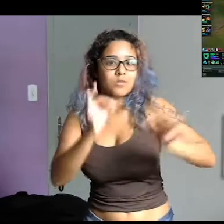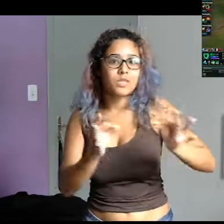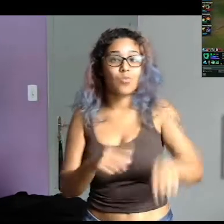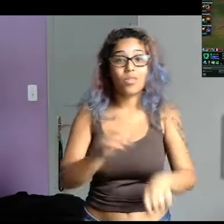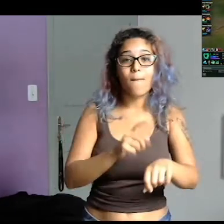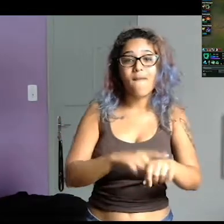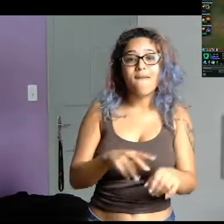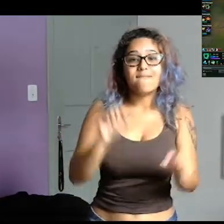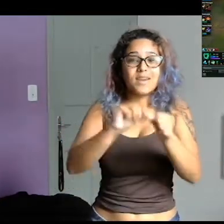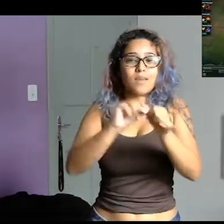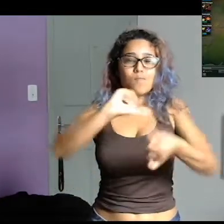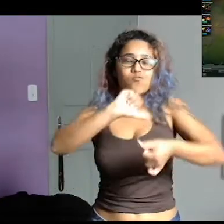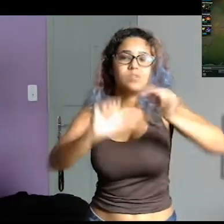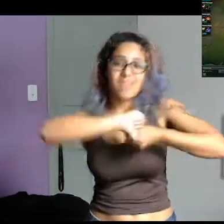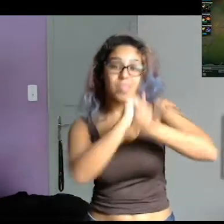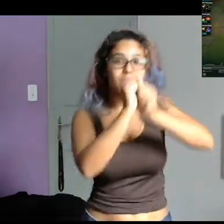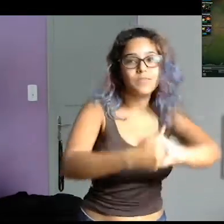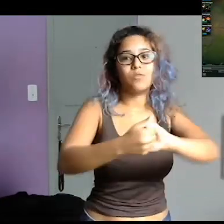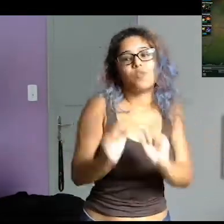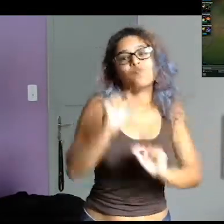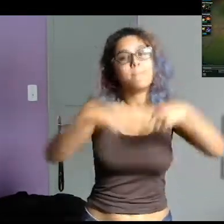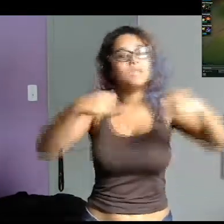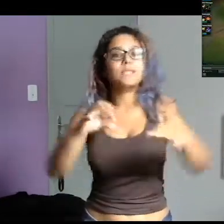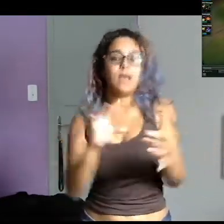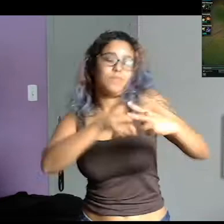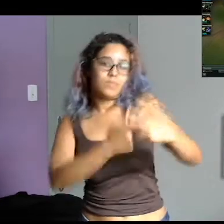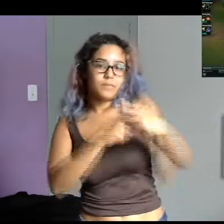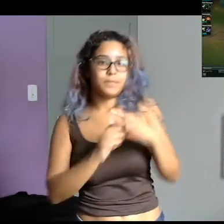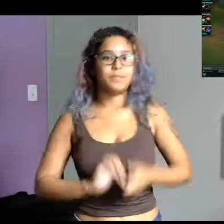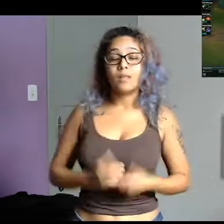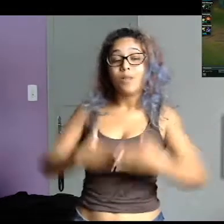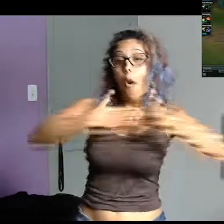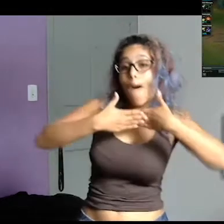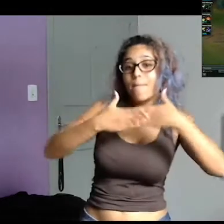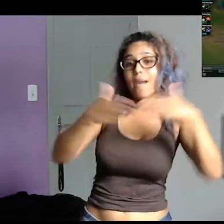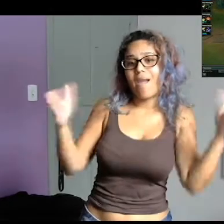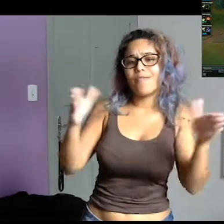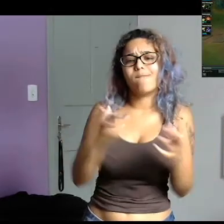mudanças radicais. A gente tá medindo tudo e disposto a mexer em tudo que for